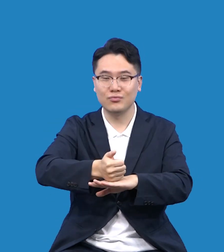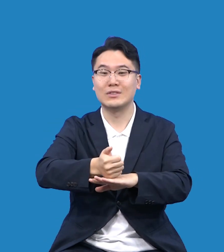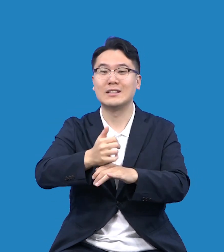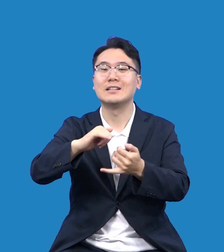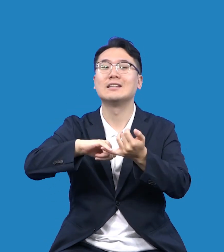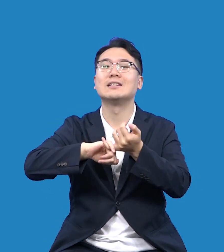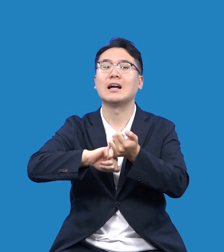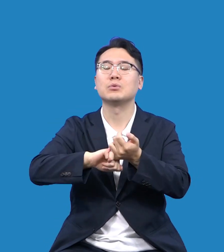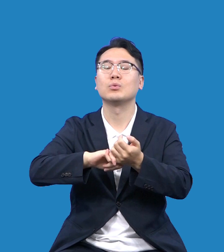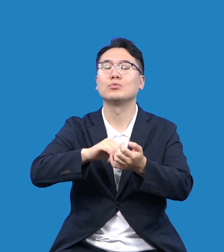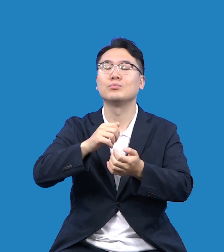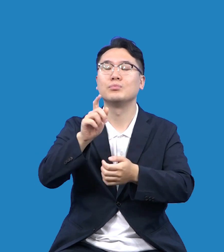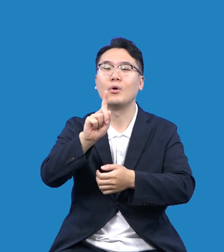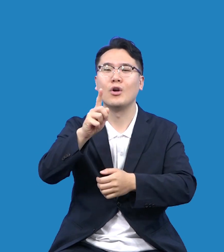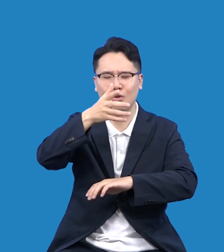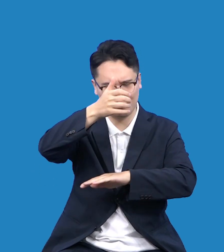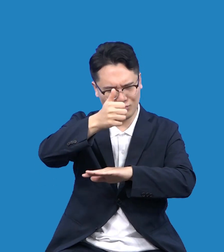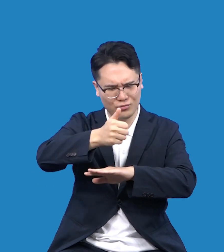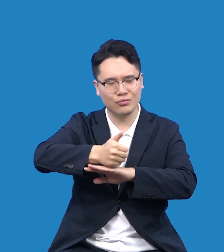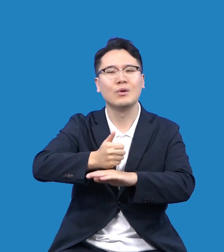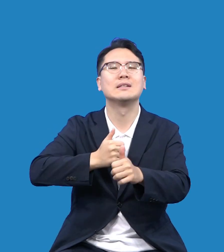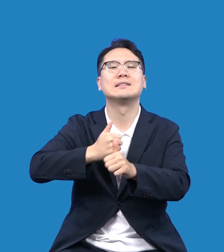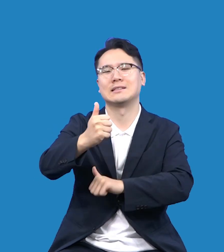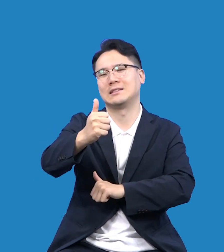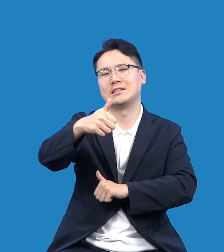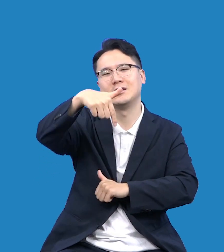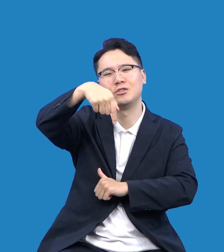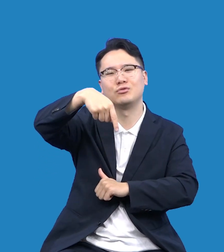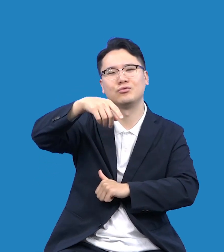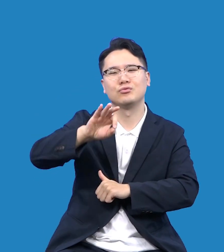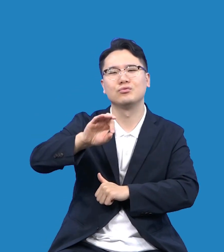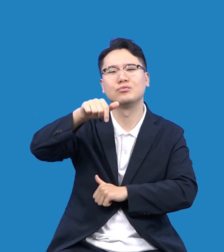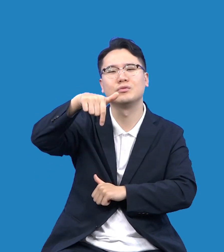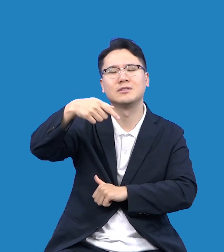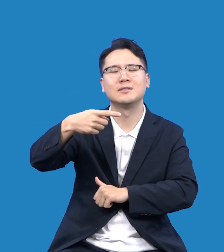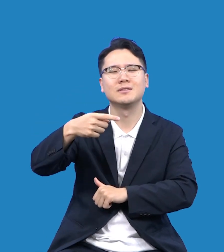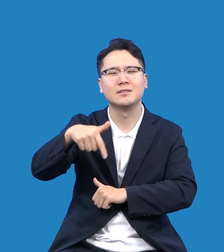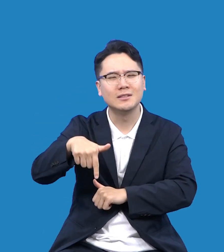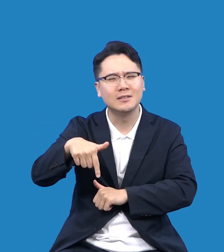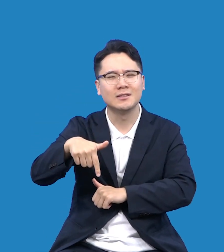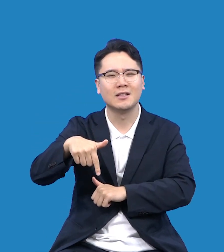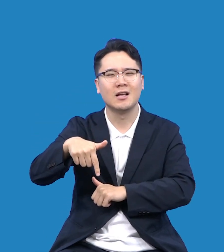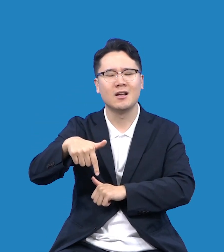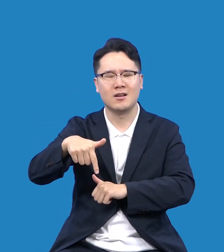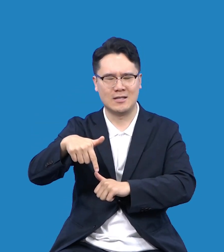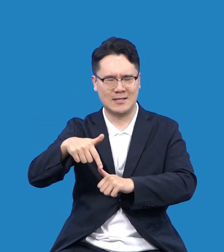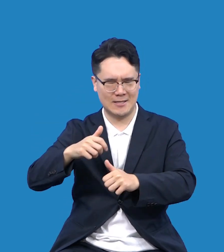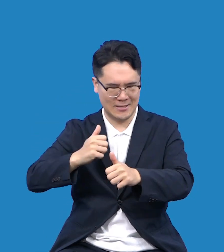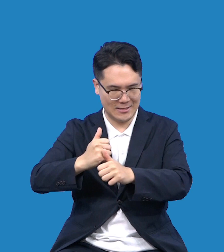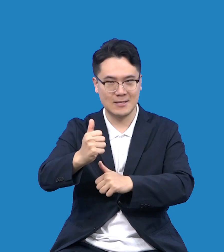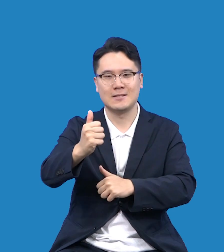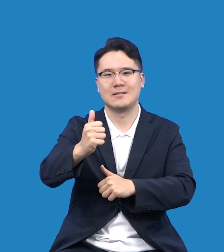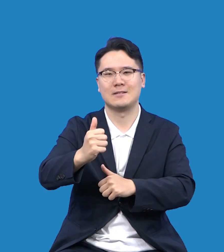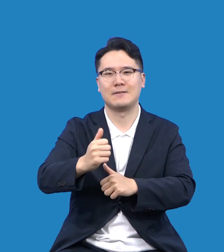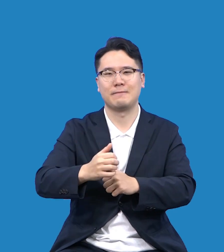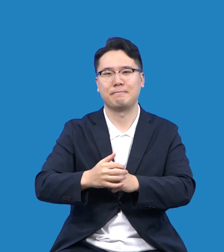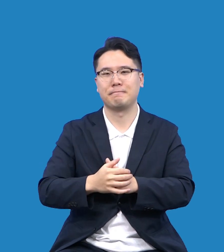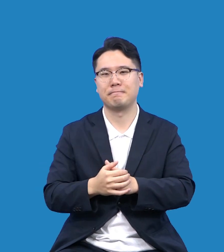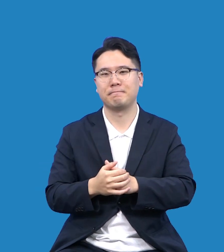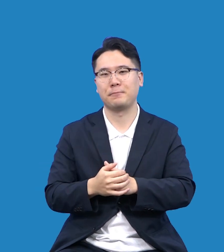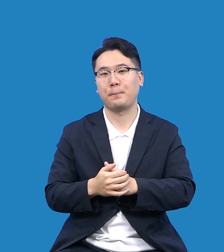승리한다는 것입니다. 이 단어가 중요해요. 궁극적으로는 승리하는 인생을 약속하십니다.